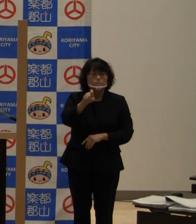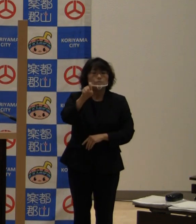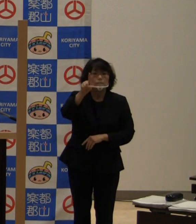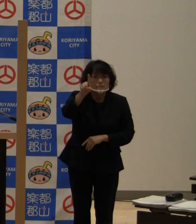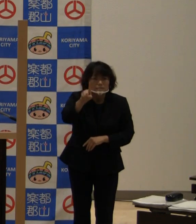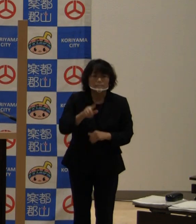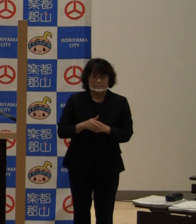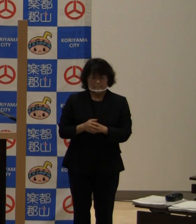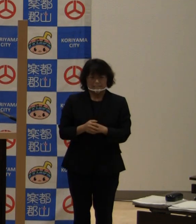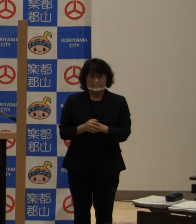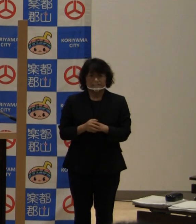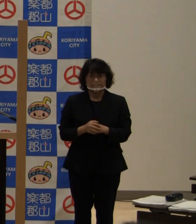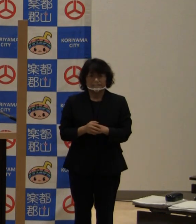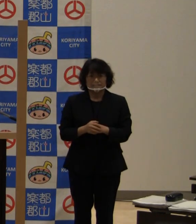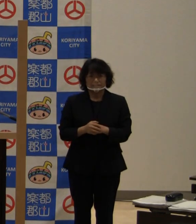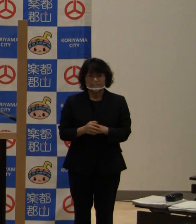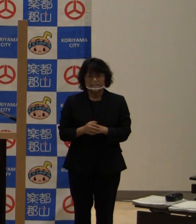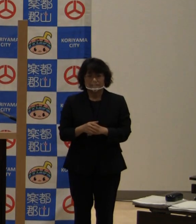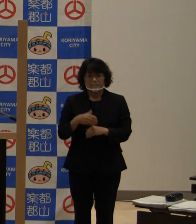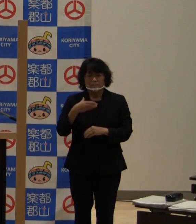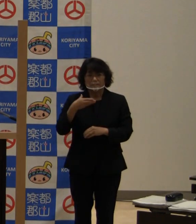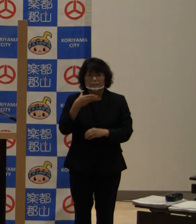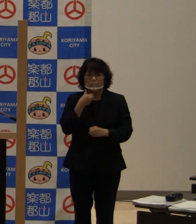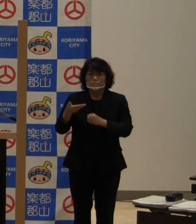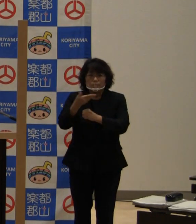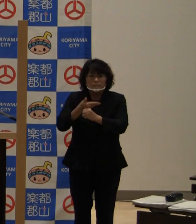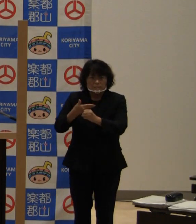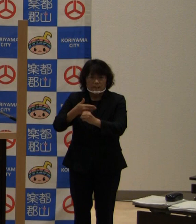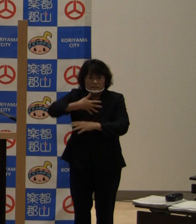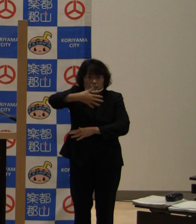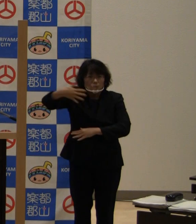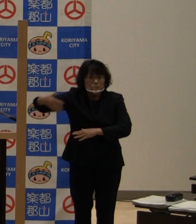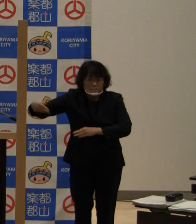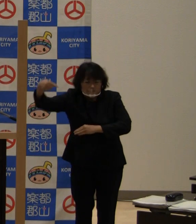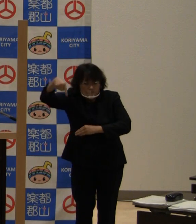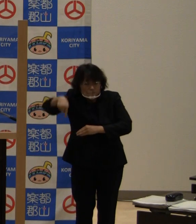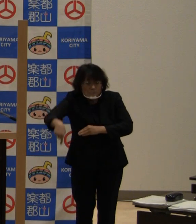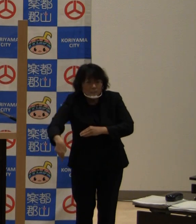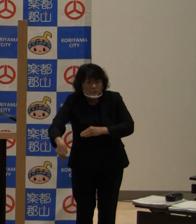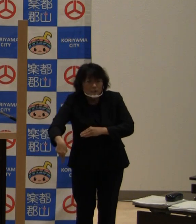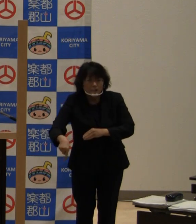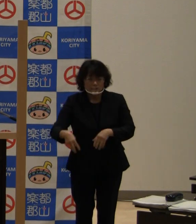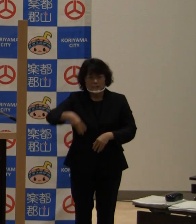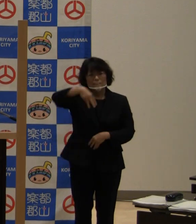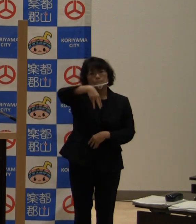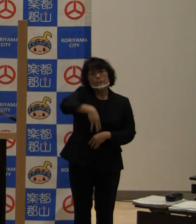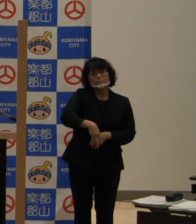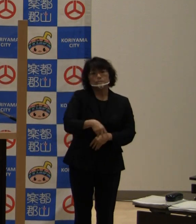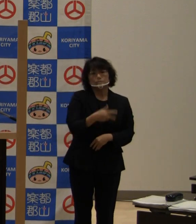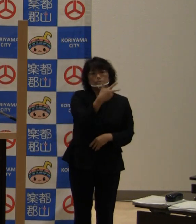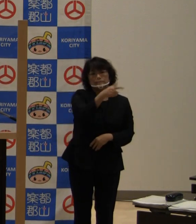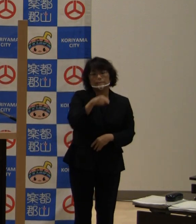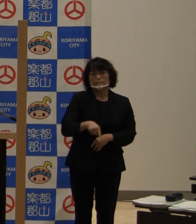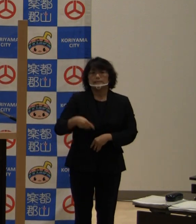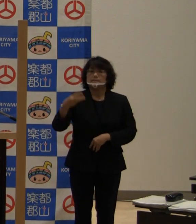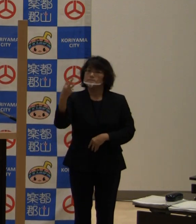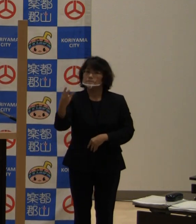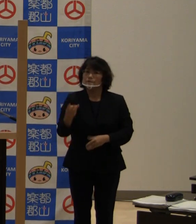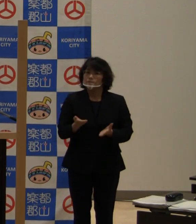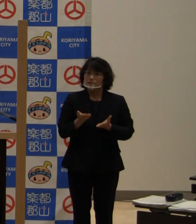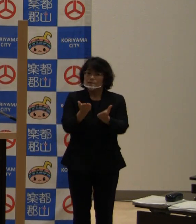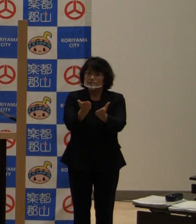さ55キロメートルを震源といたします。マグニチュード 7.3、最大震度